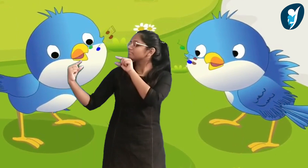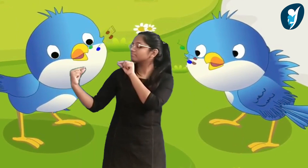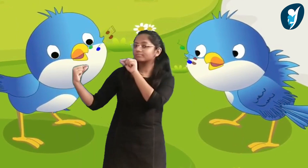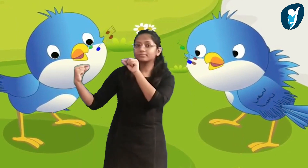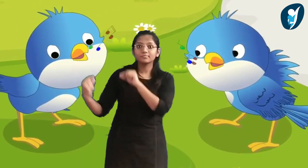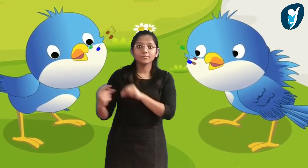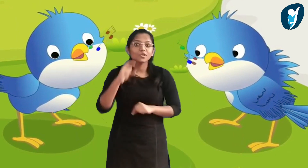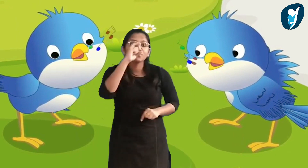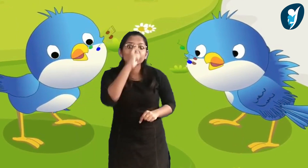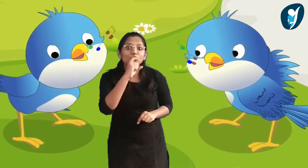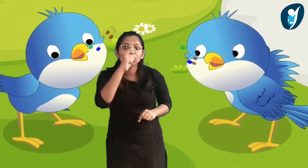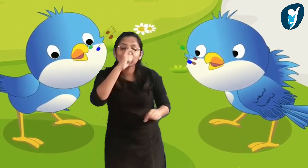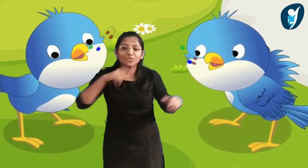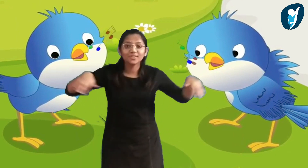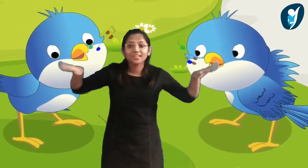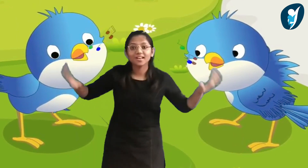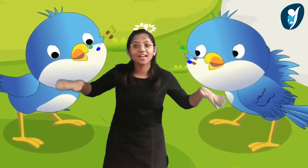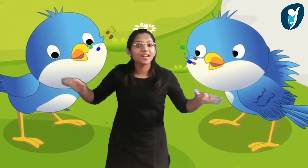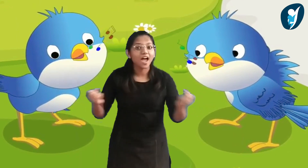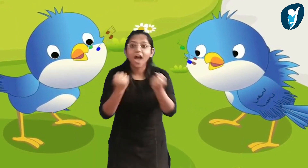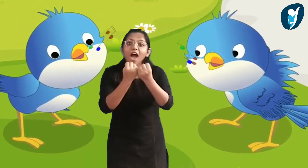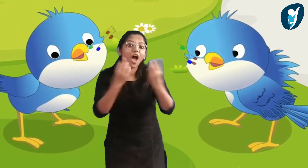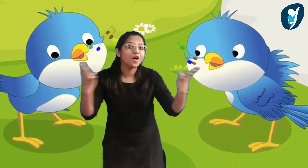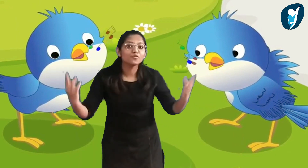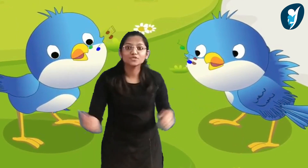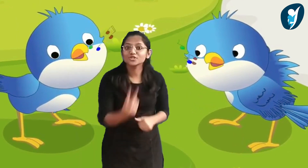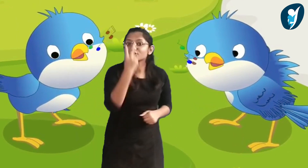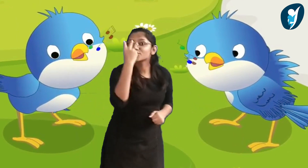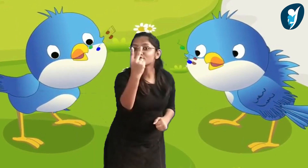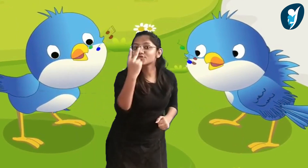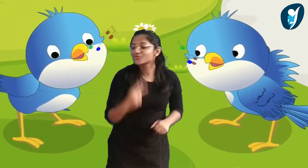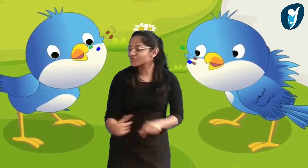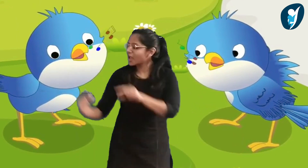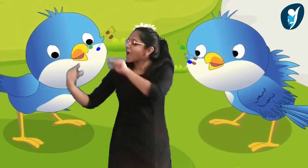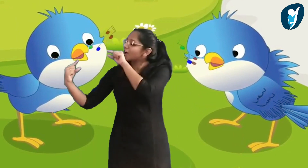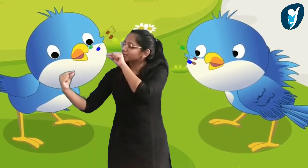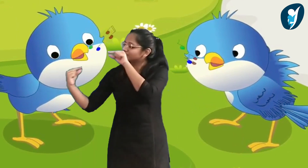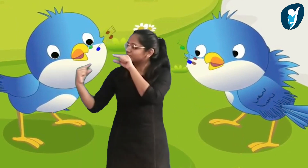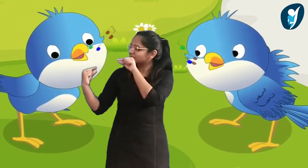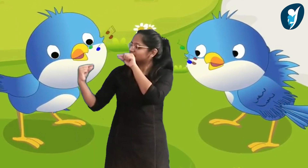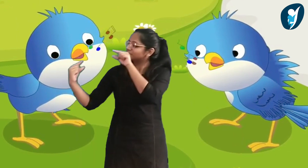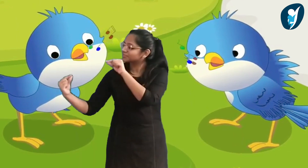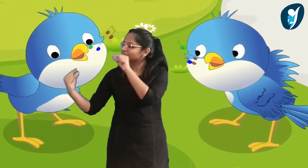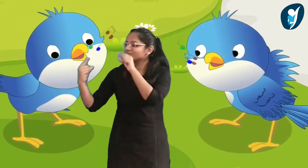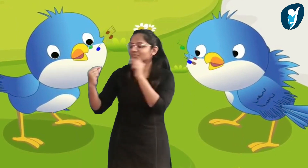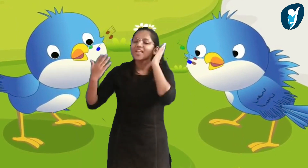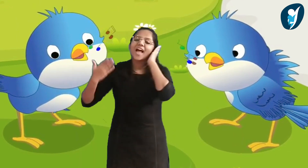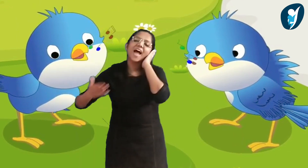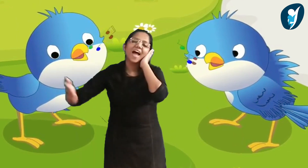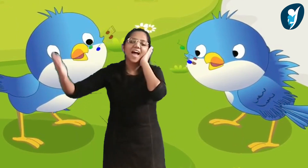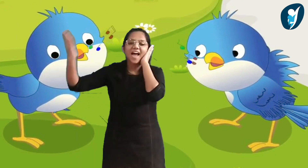नीली चिड़िया बातें कर रही हैं, गीत गा रही